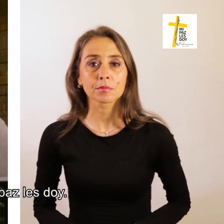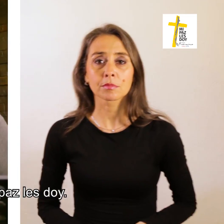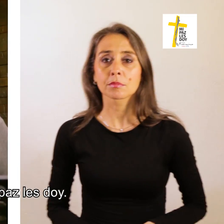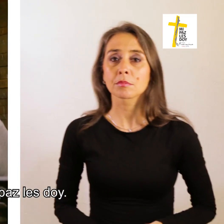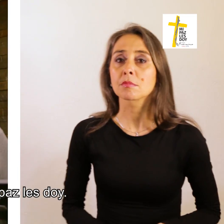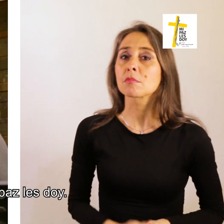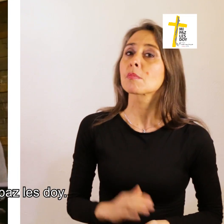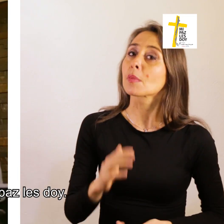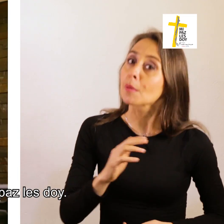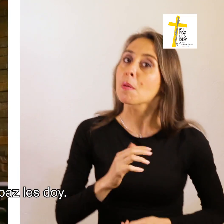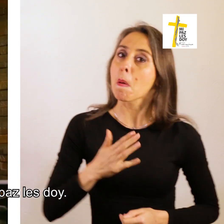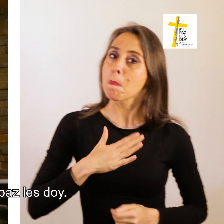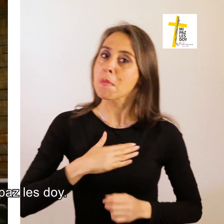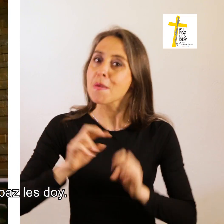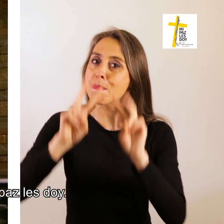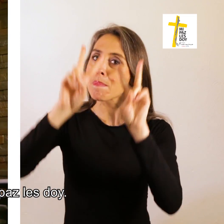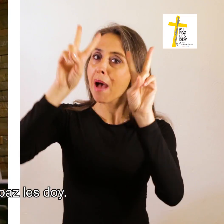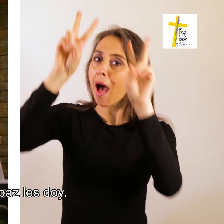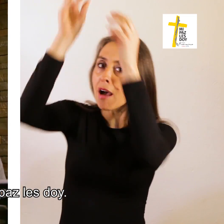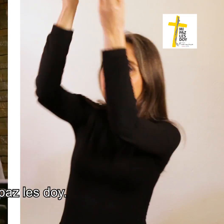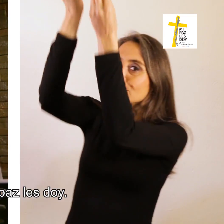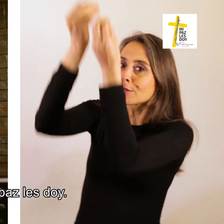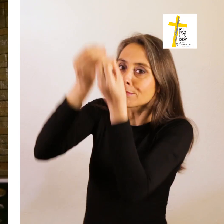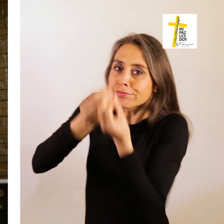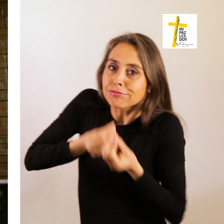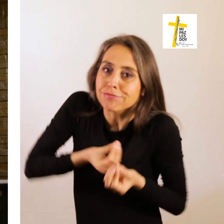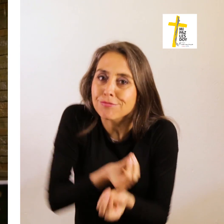Mi paz les doy.